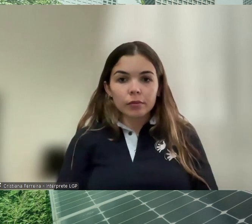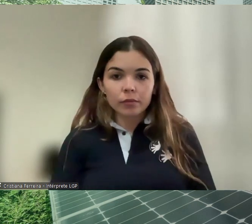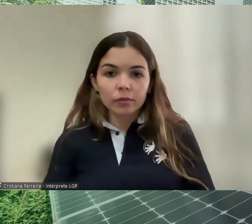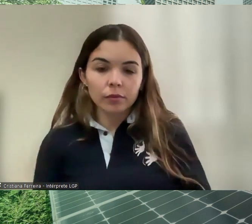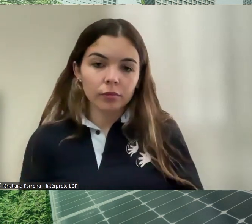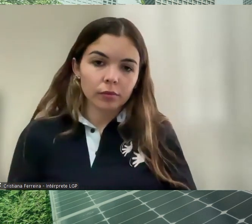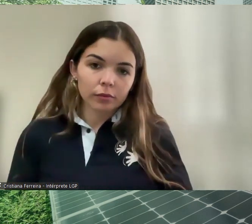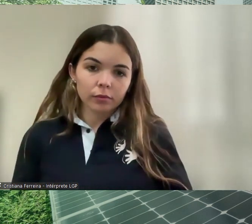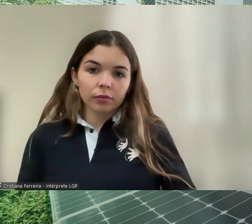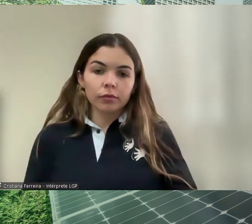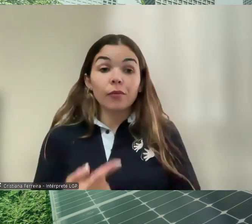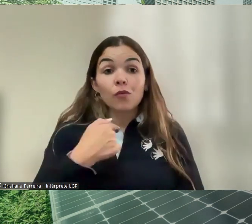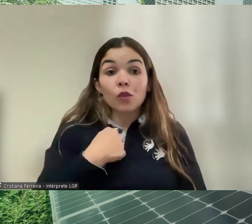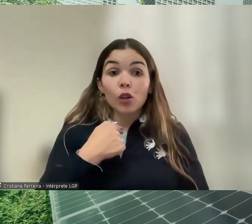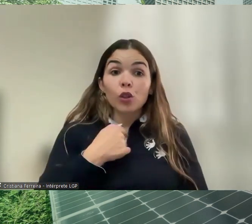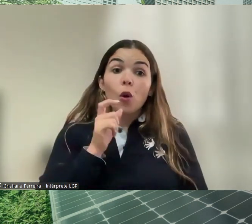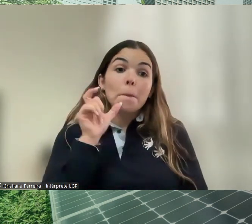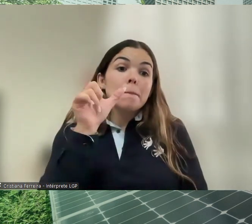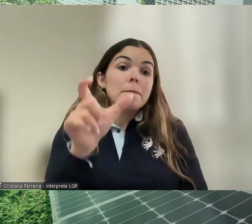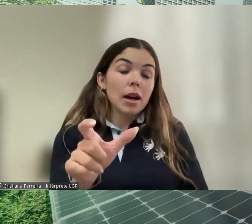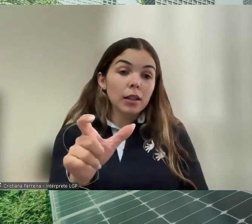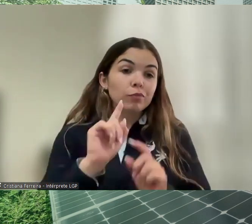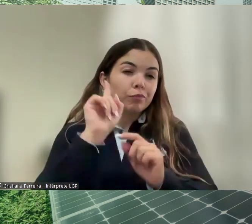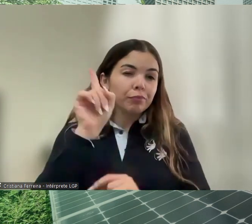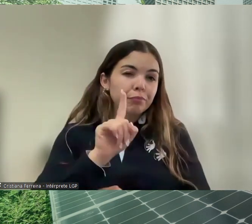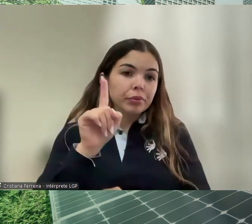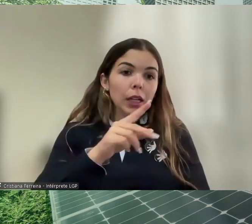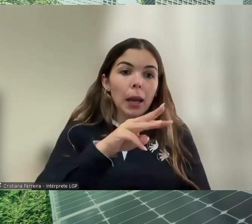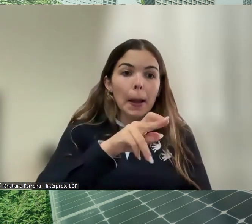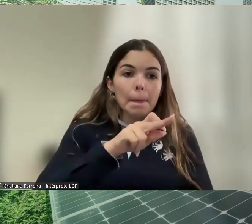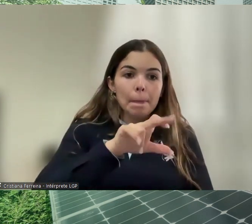Eu daria já aqui a palavra em primeiro à Maria da